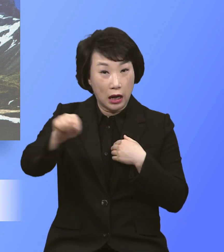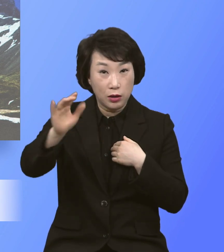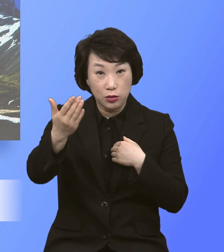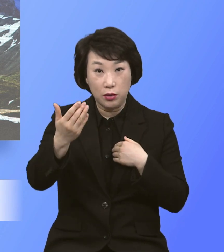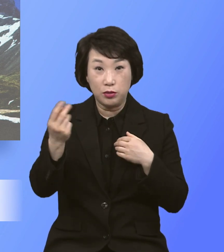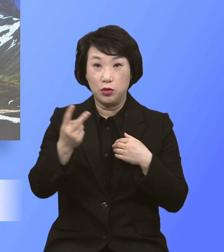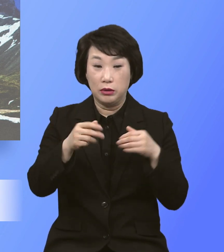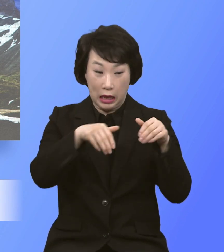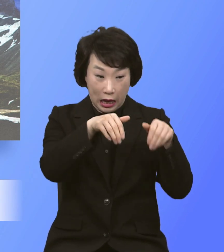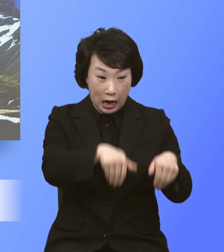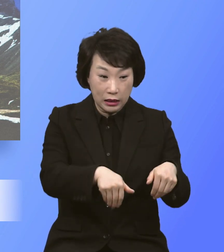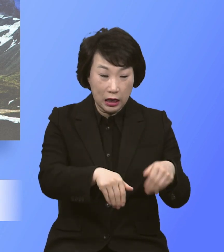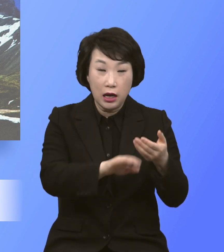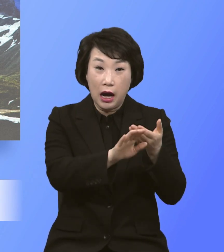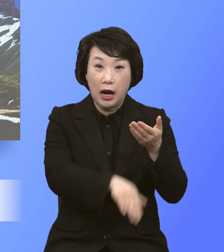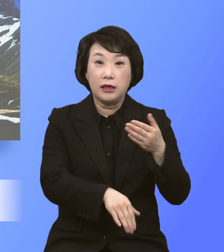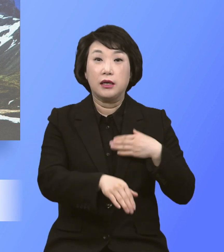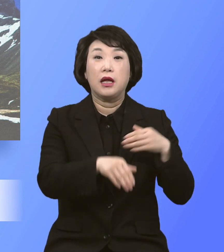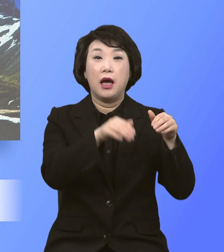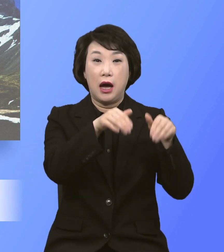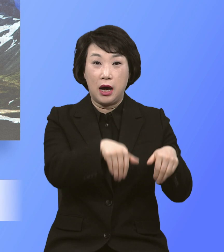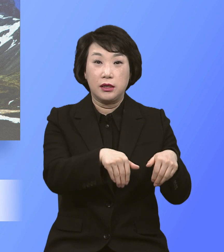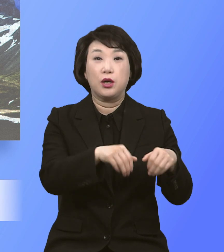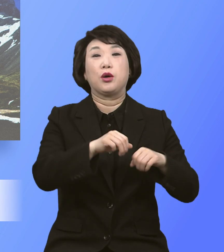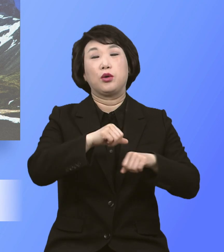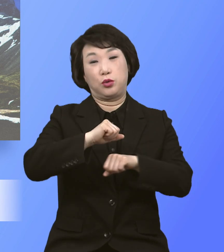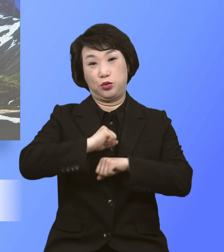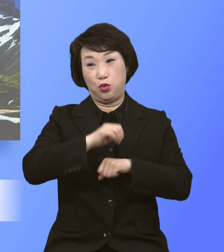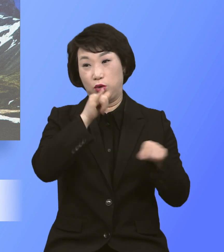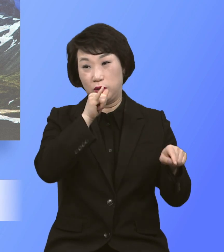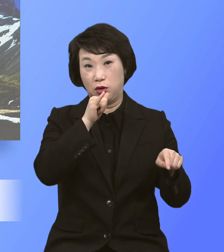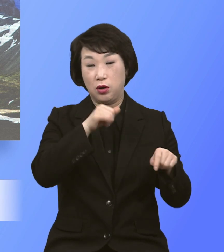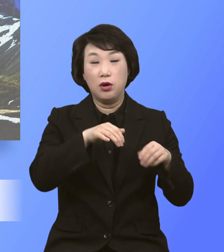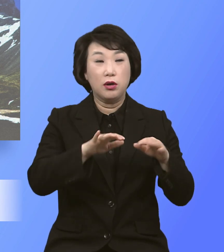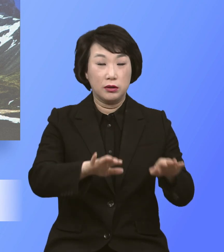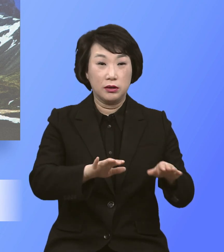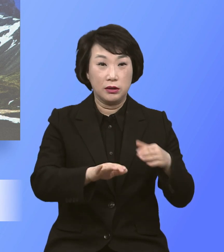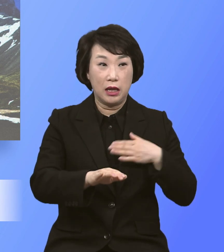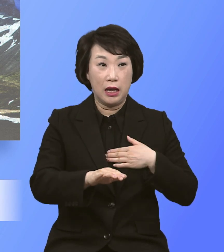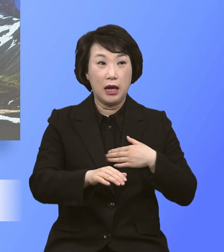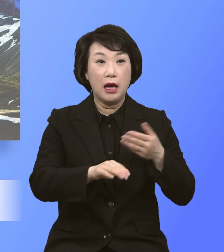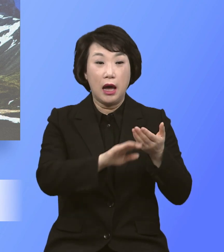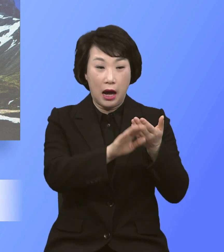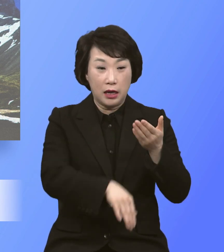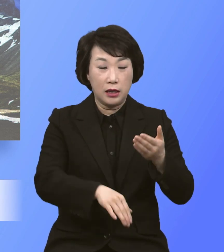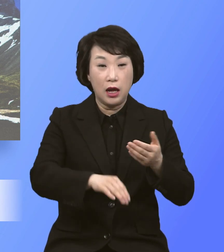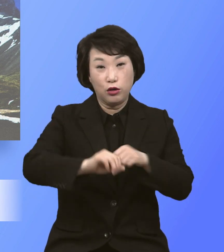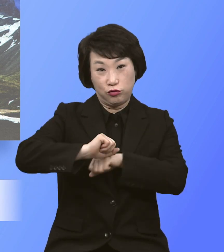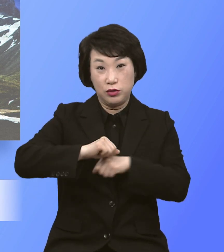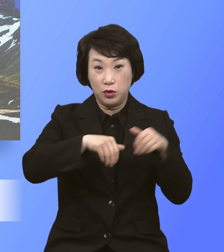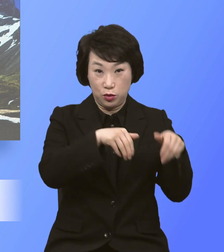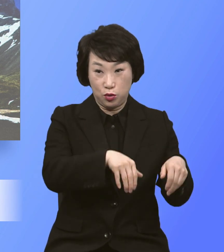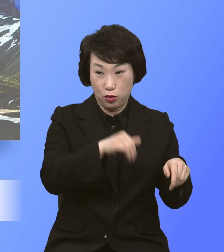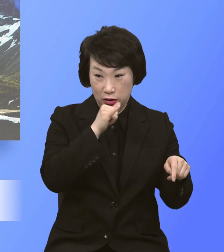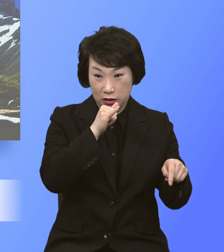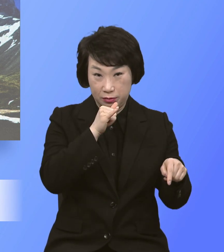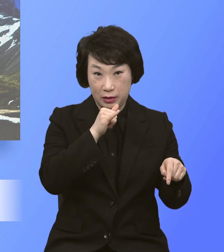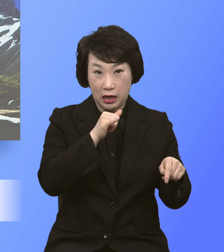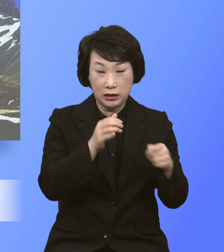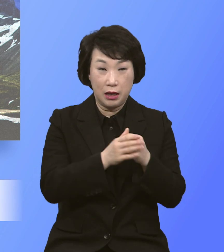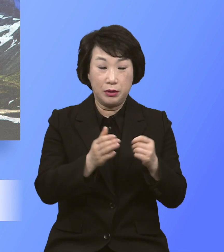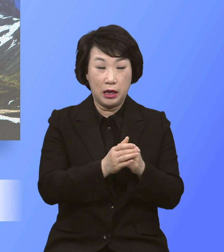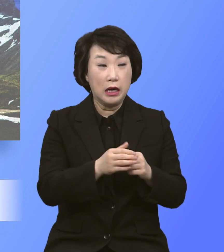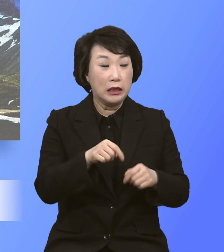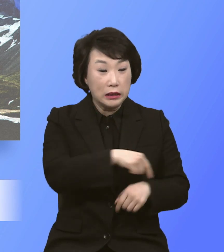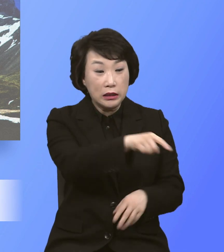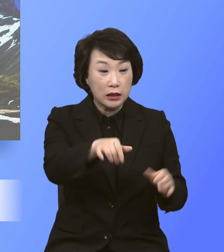그리고 내 아래도 군사가 있어요. 내 아래도 이와 같이 종이 있습니다. 그래서